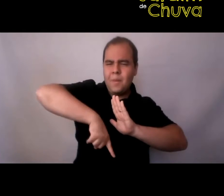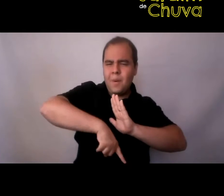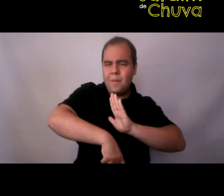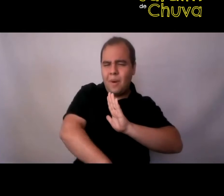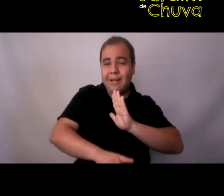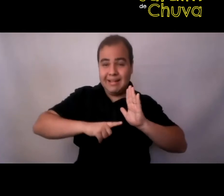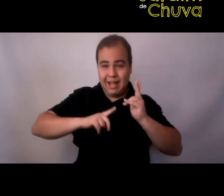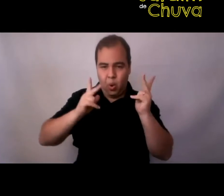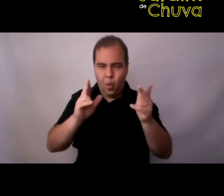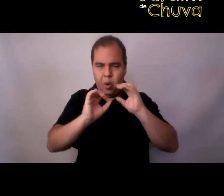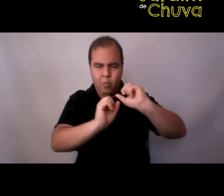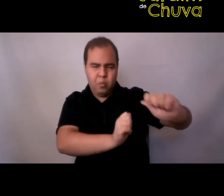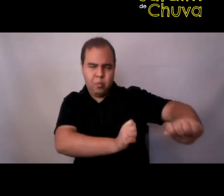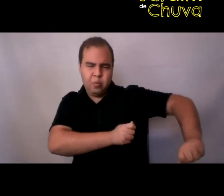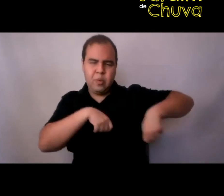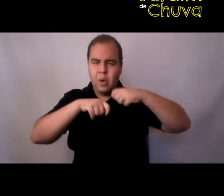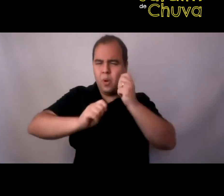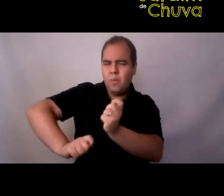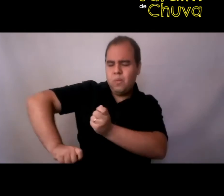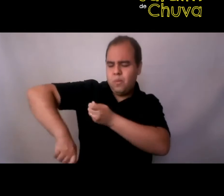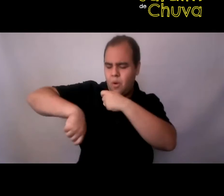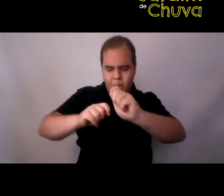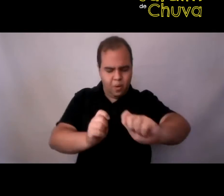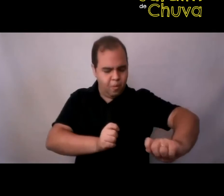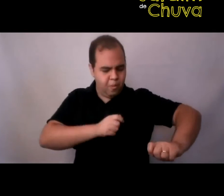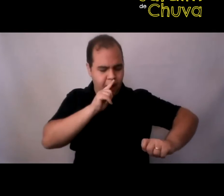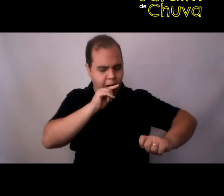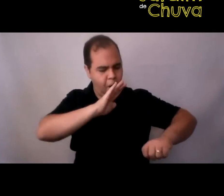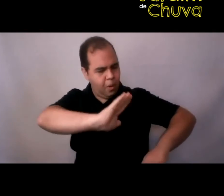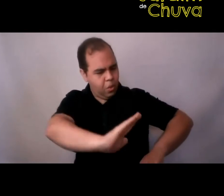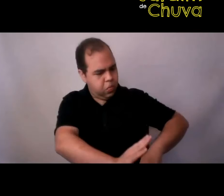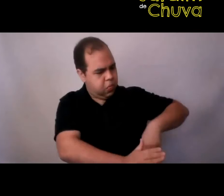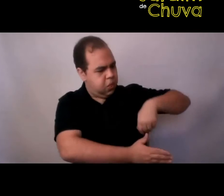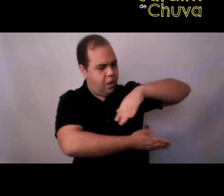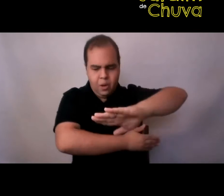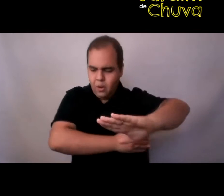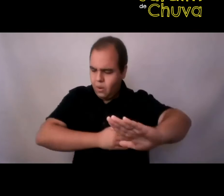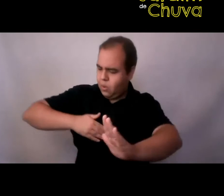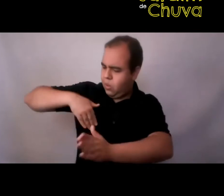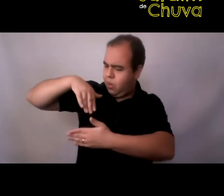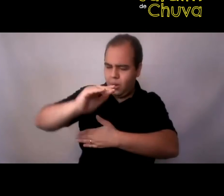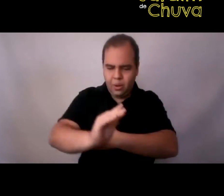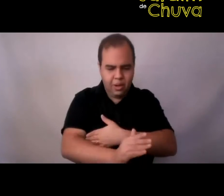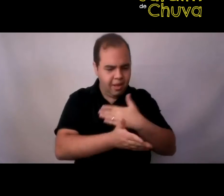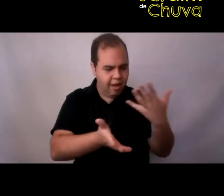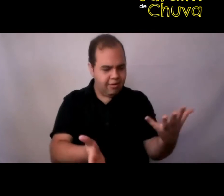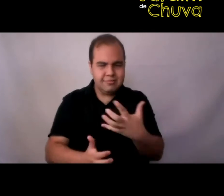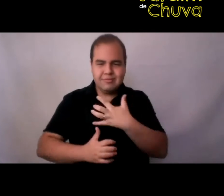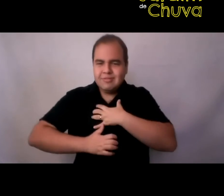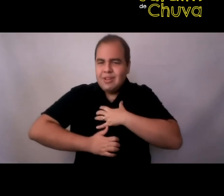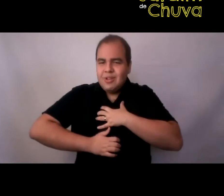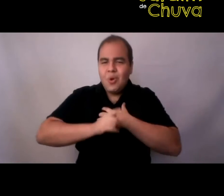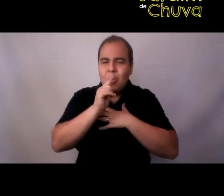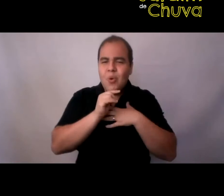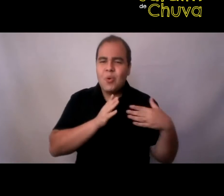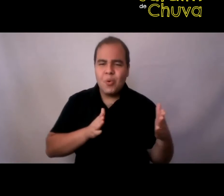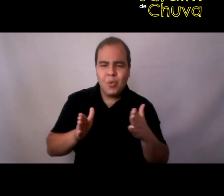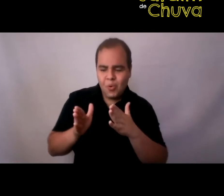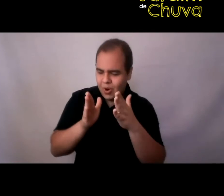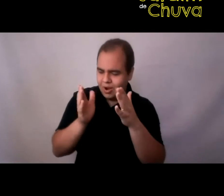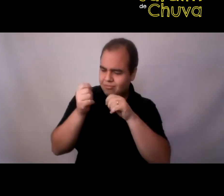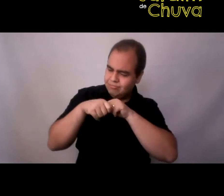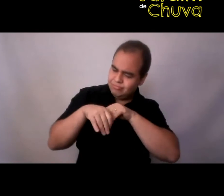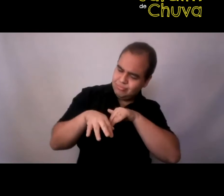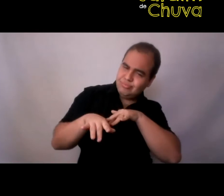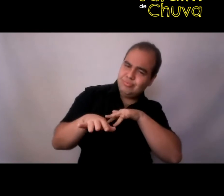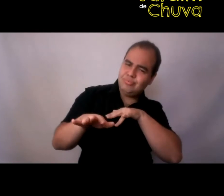num remador. O erudito Brahmani Siddhartha torna-se balseiro. também isso te sugeriu o rio. O resto, ele te